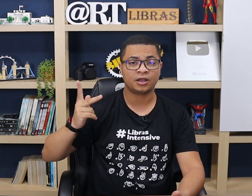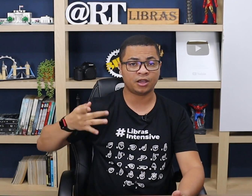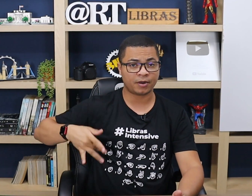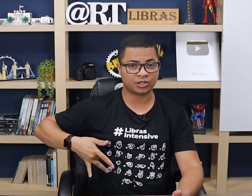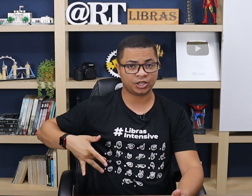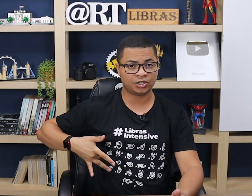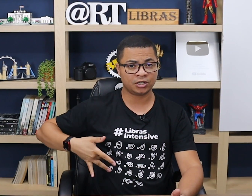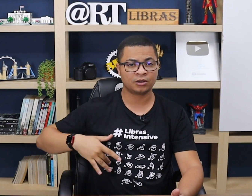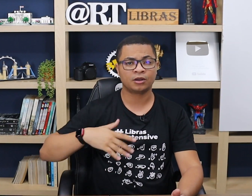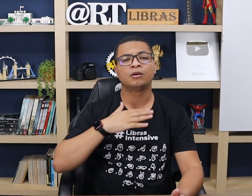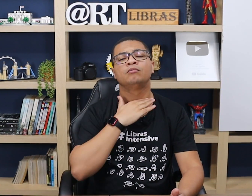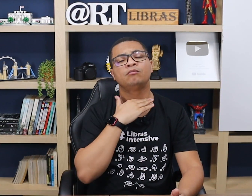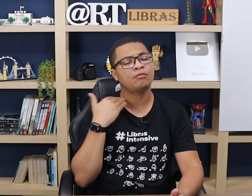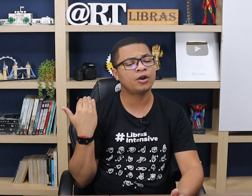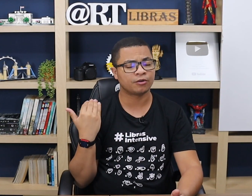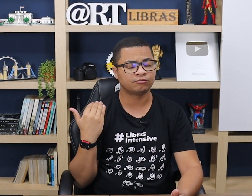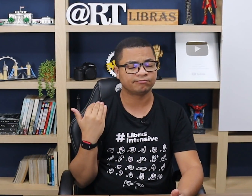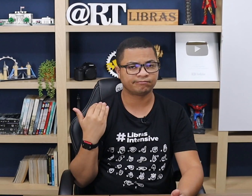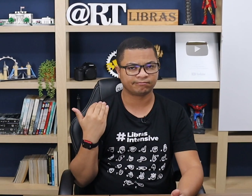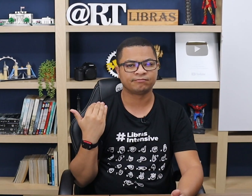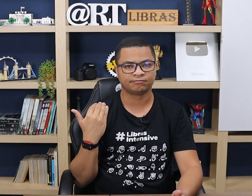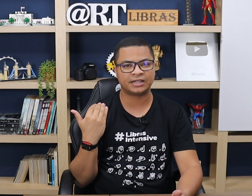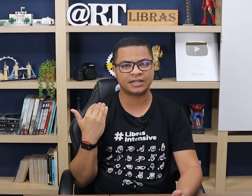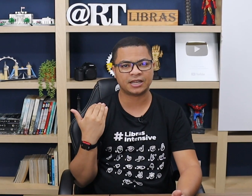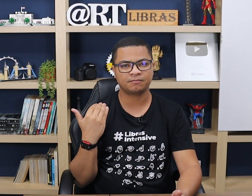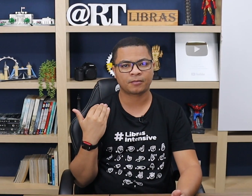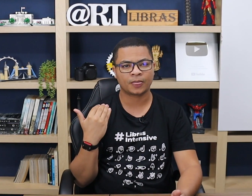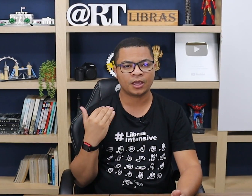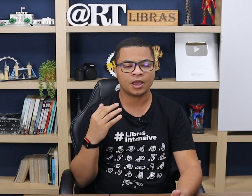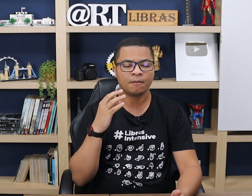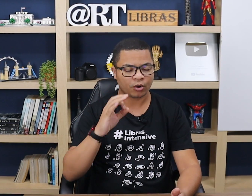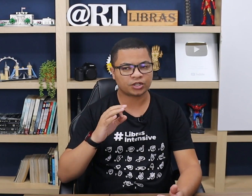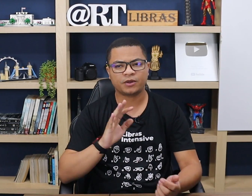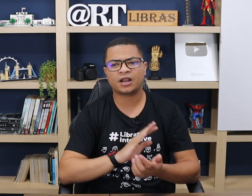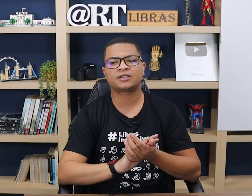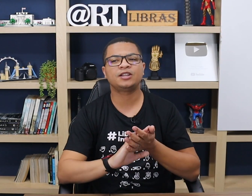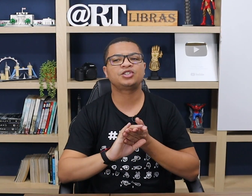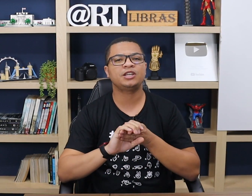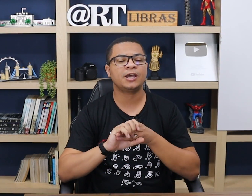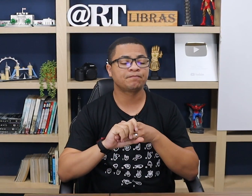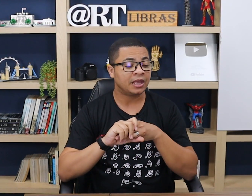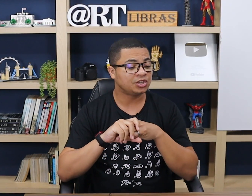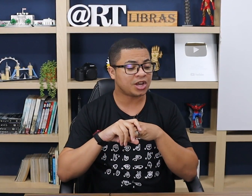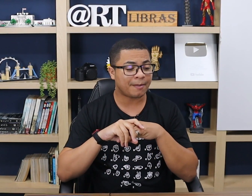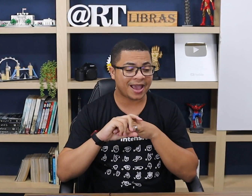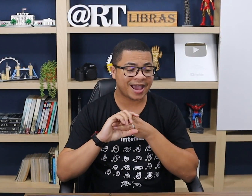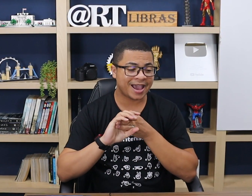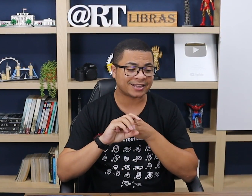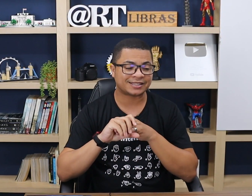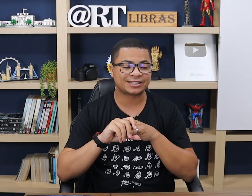hepatite morreu beleza próximo e da nossa listinha diabetes